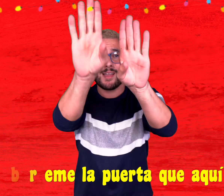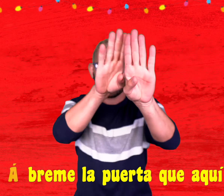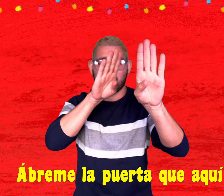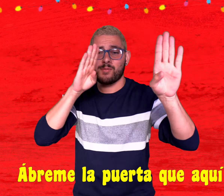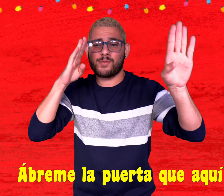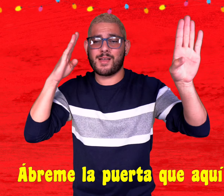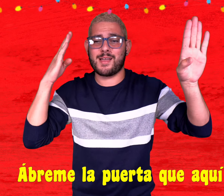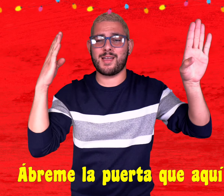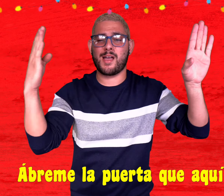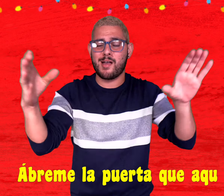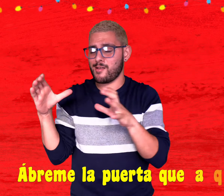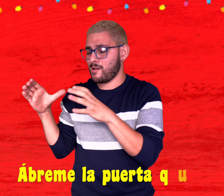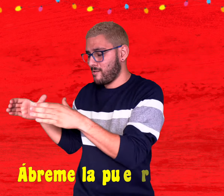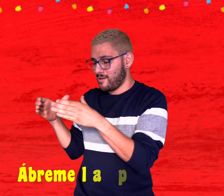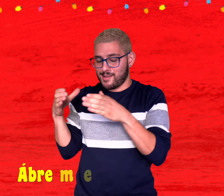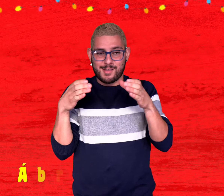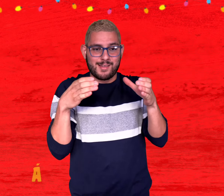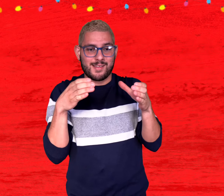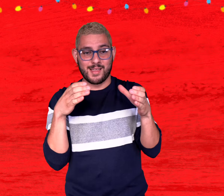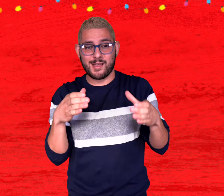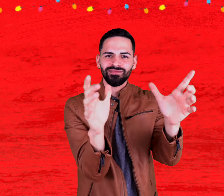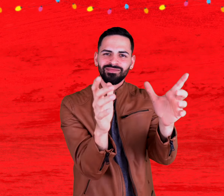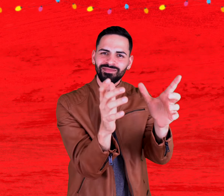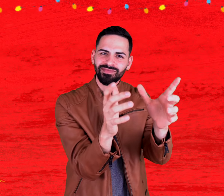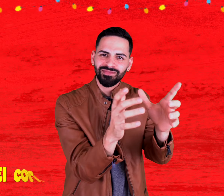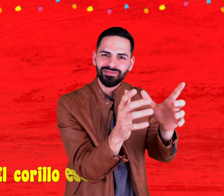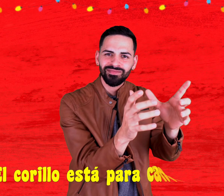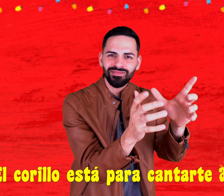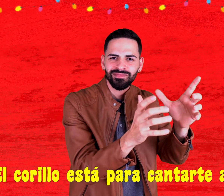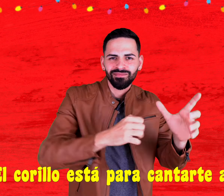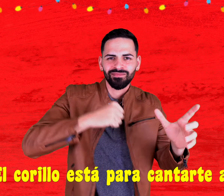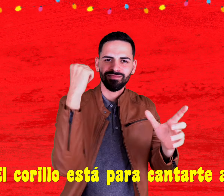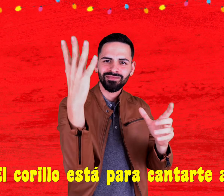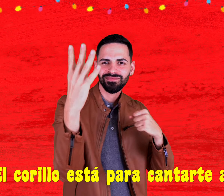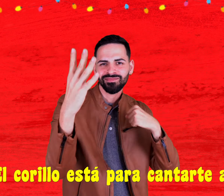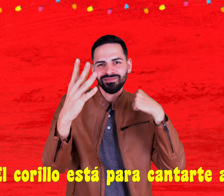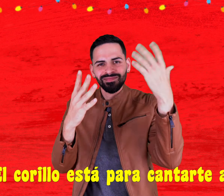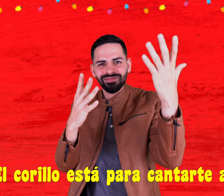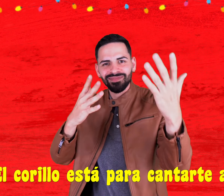búscate dos. ¡Ah! Y en R.C. y Santiago. ¡Y Fabián!